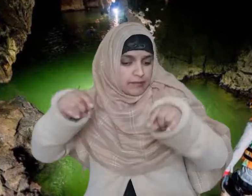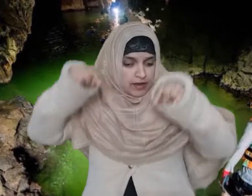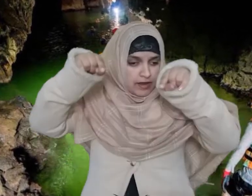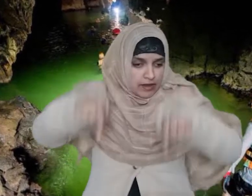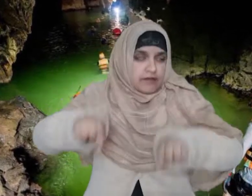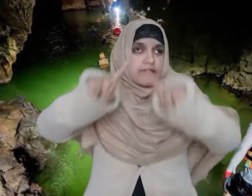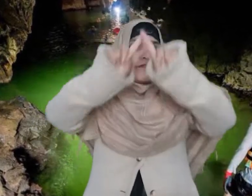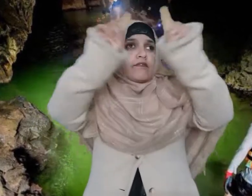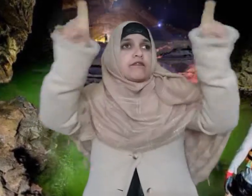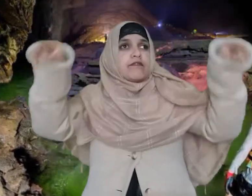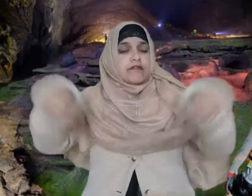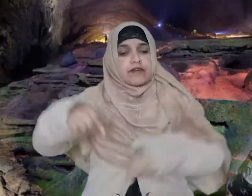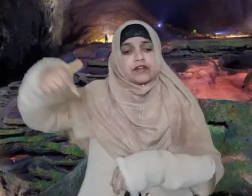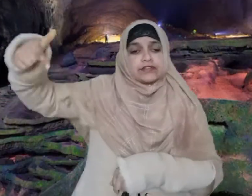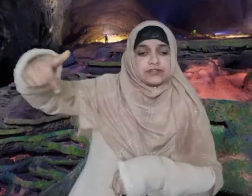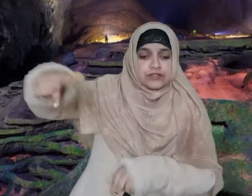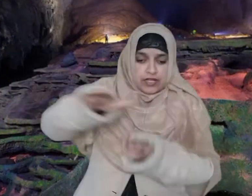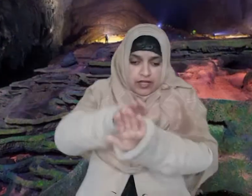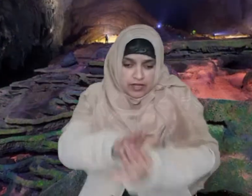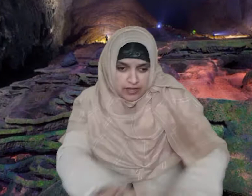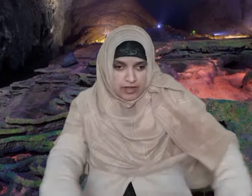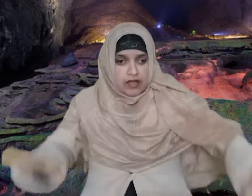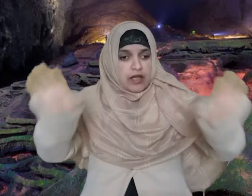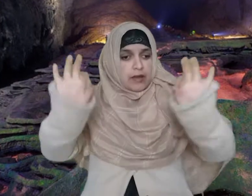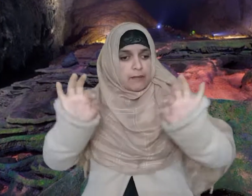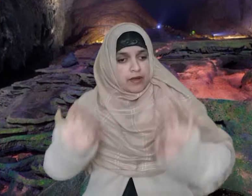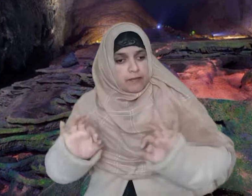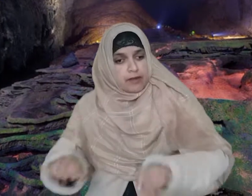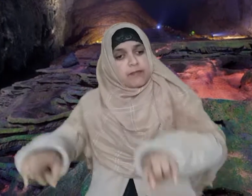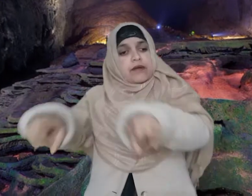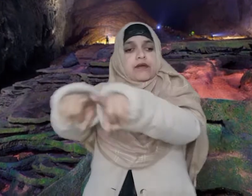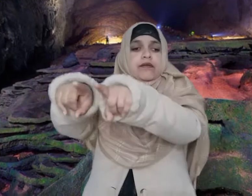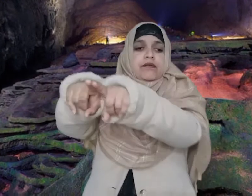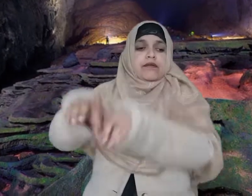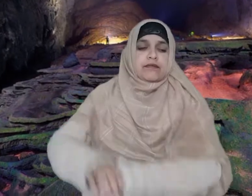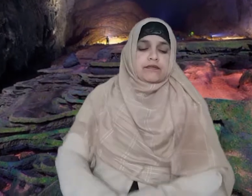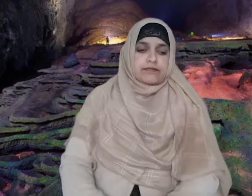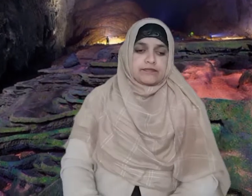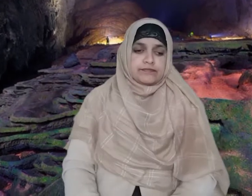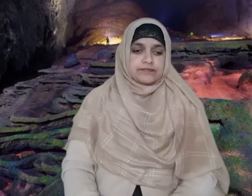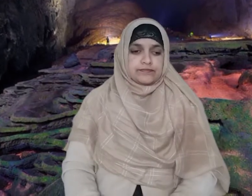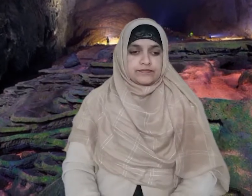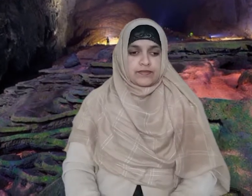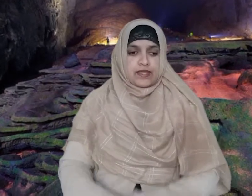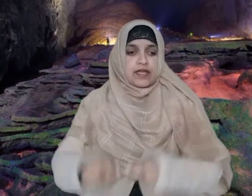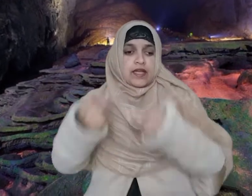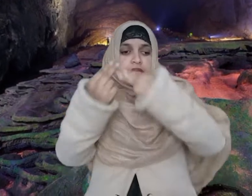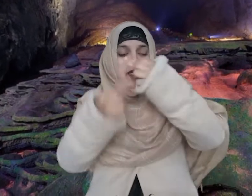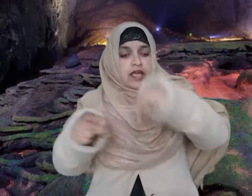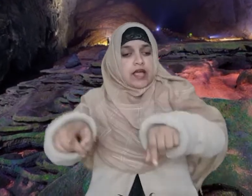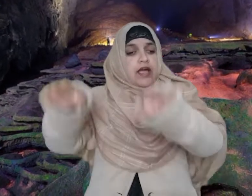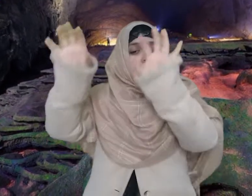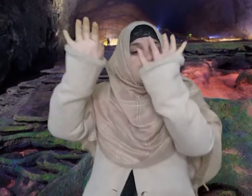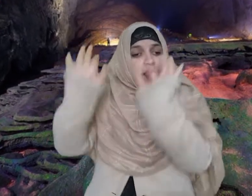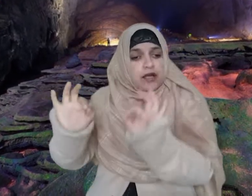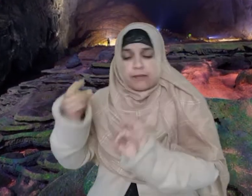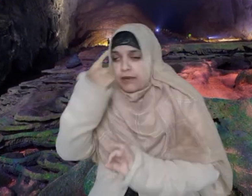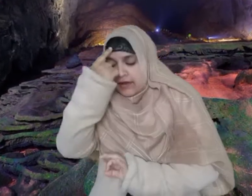غار کے دہانے تک پہنچنے کے لیے آپ کو دشوار گزار رستوں سے ہو کے جانا پڑتا ہے، جس میں گھنے جنگلات اور سمندر بھی پار کرنا پڑتا ہے،